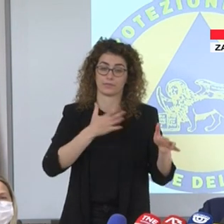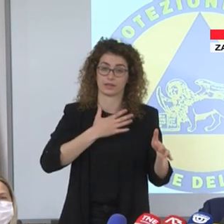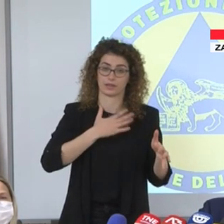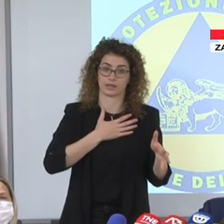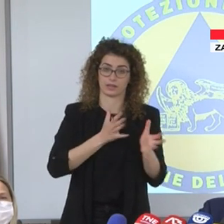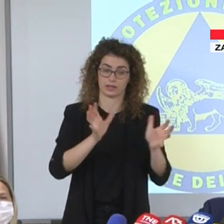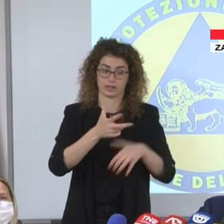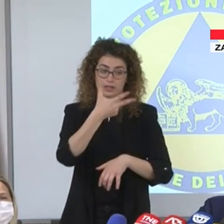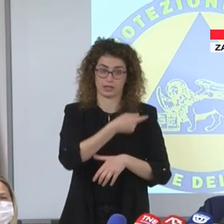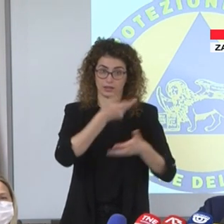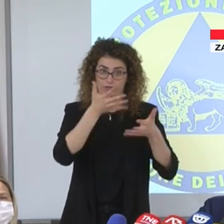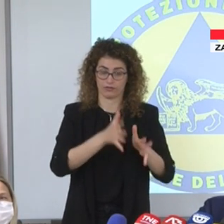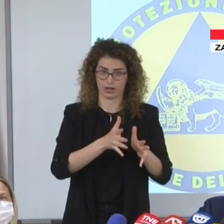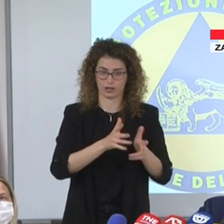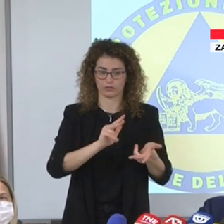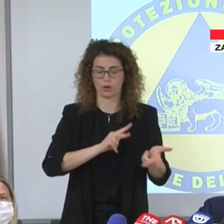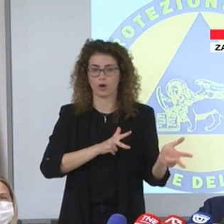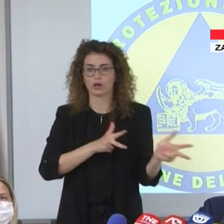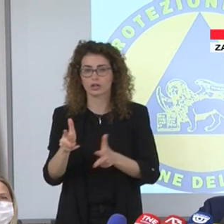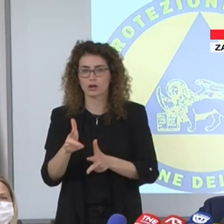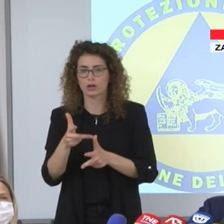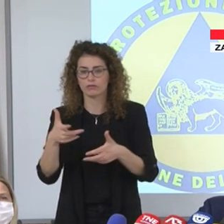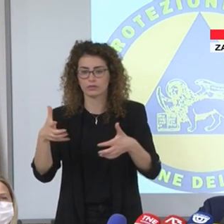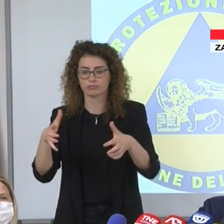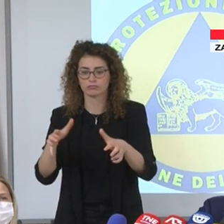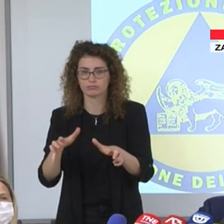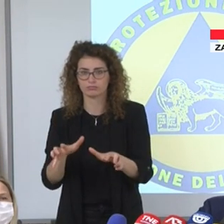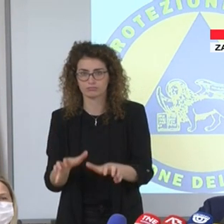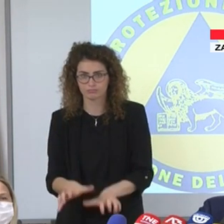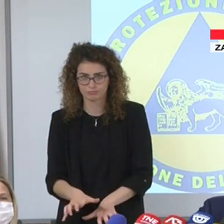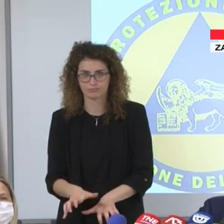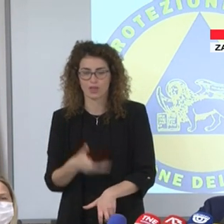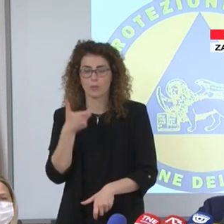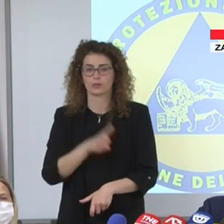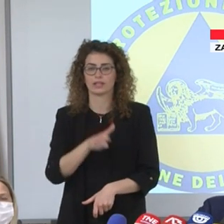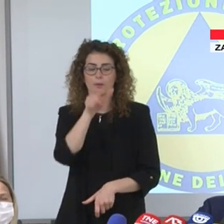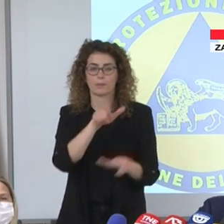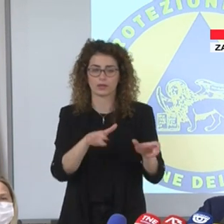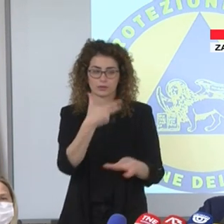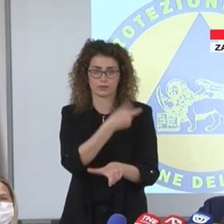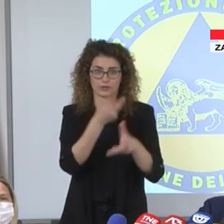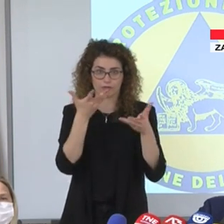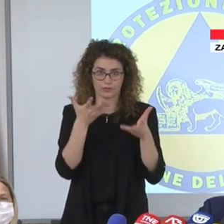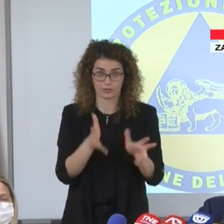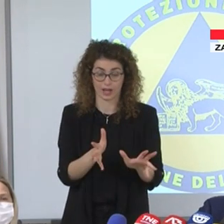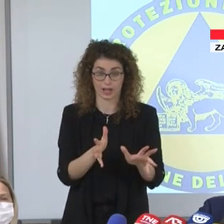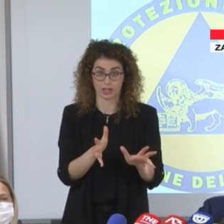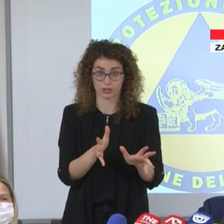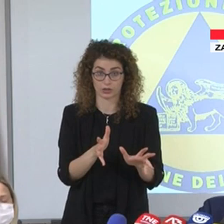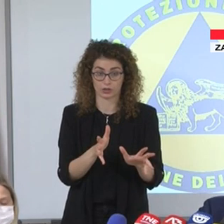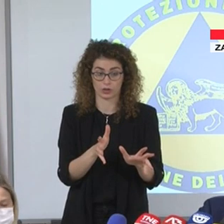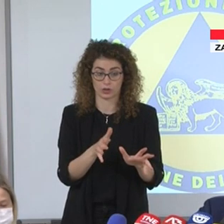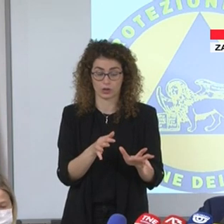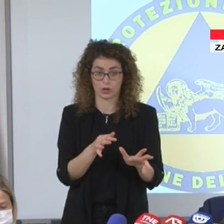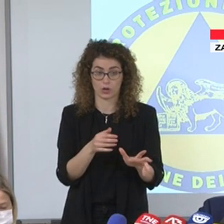ospedali. Sono dei target spariti. Perché chi ha la vaccinazione comunque non rappresenta più un